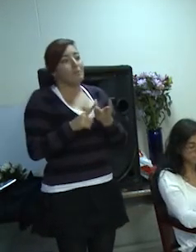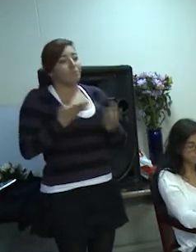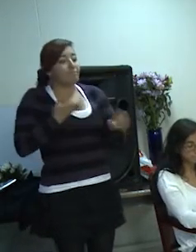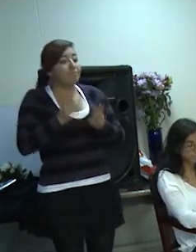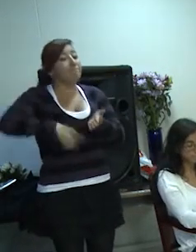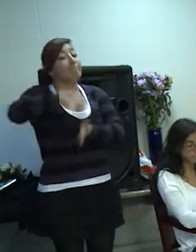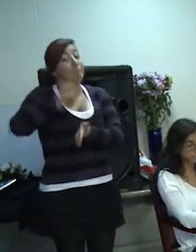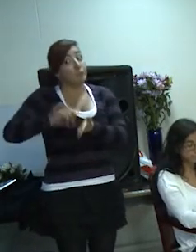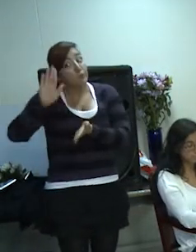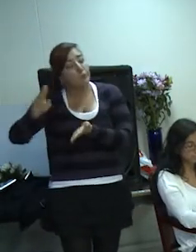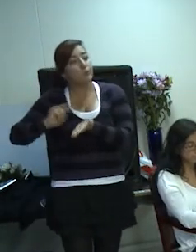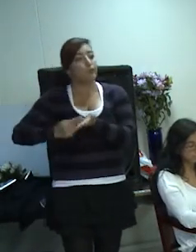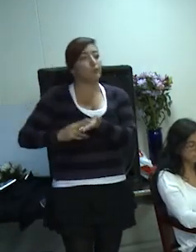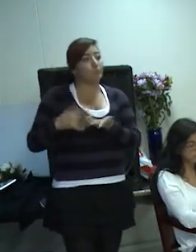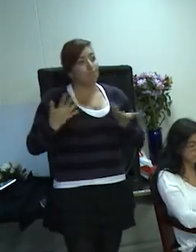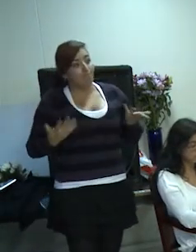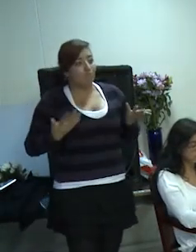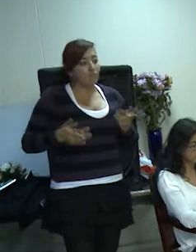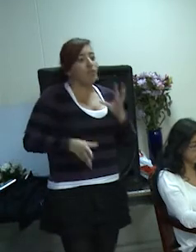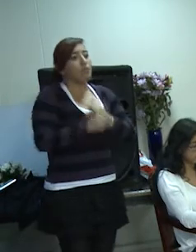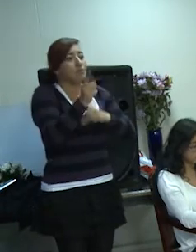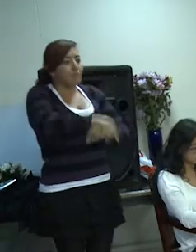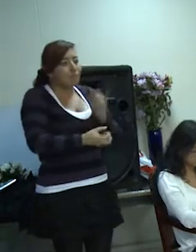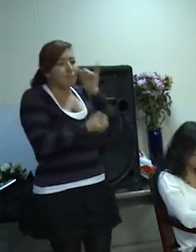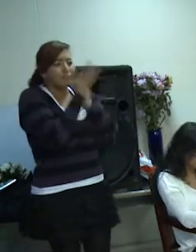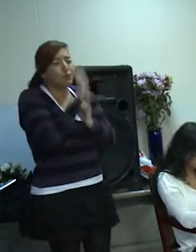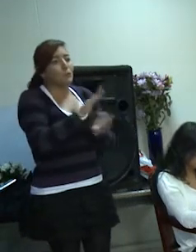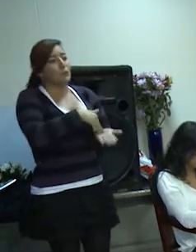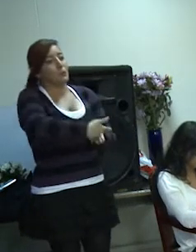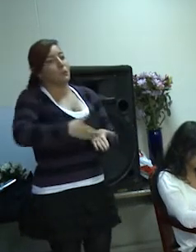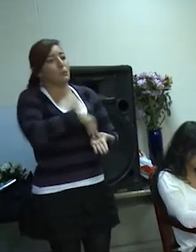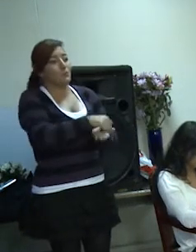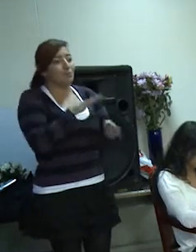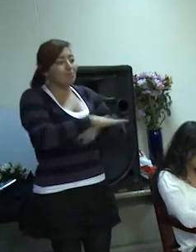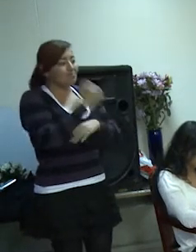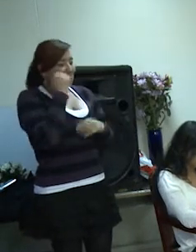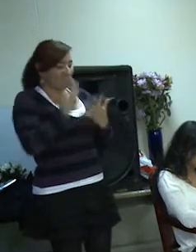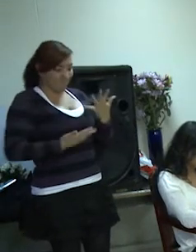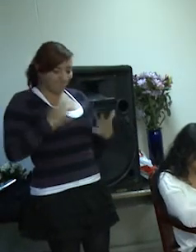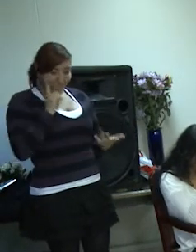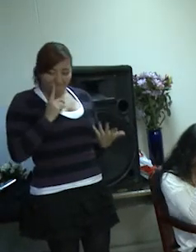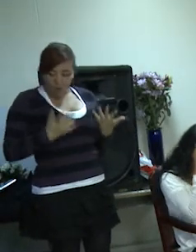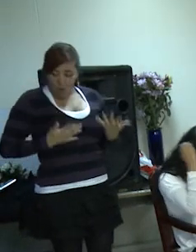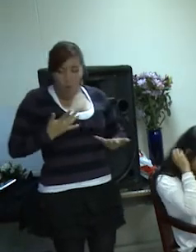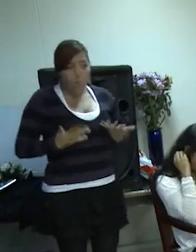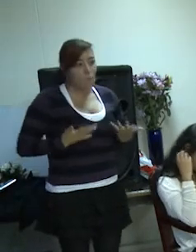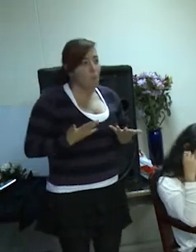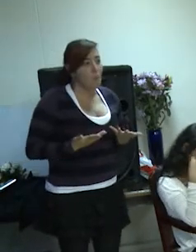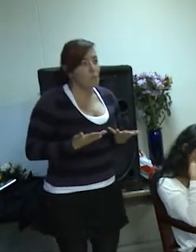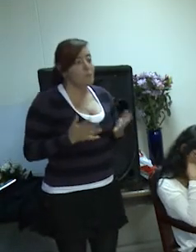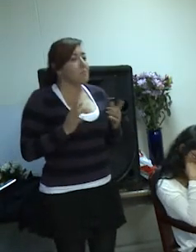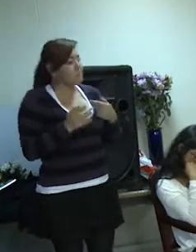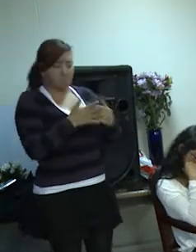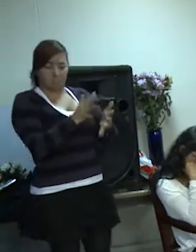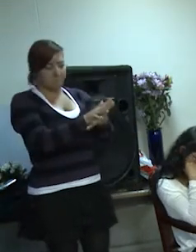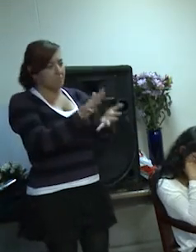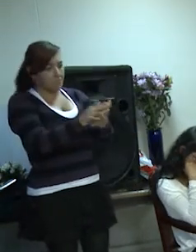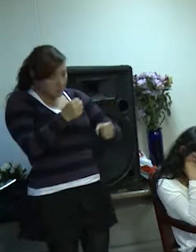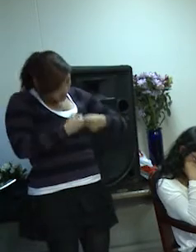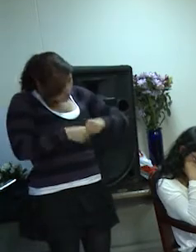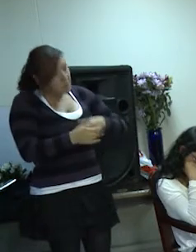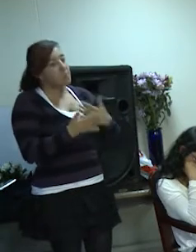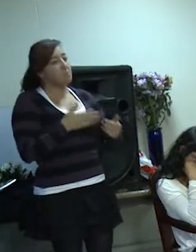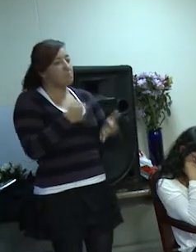condiciones de contratación, nuestras debilidades pedagógicas también como maestros y maestras, pero pues estamos en ese